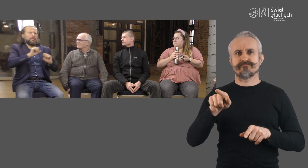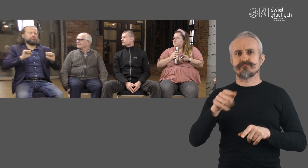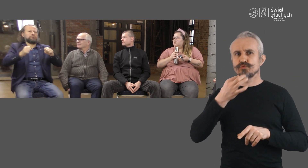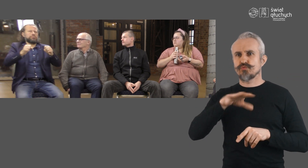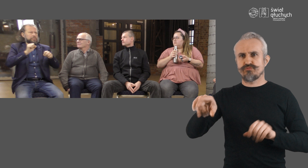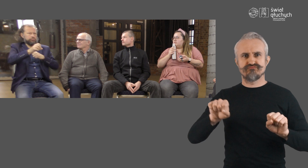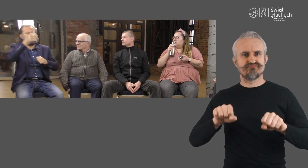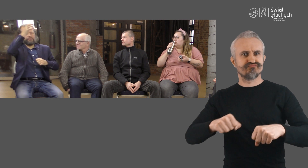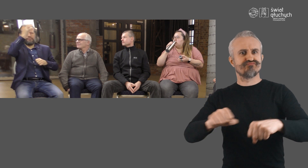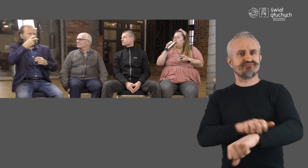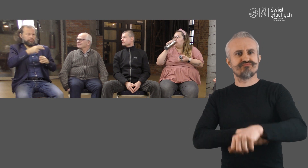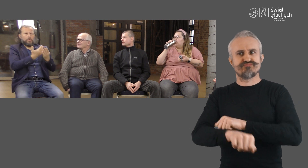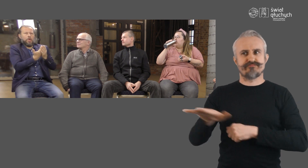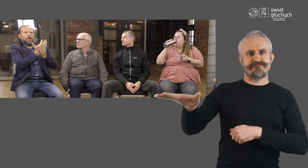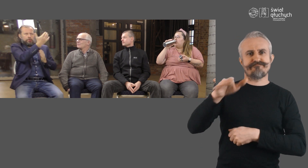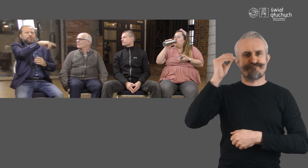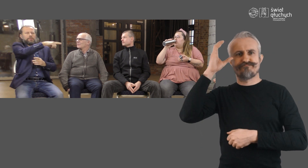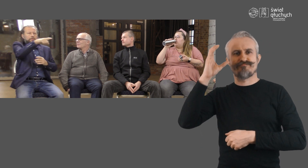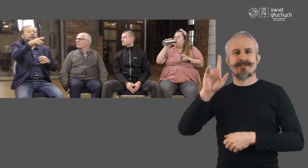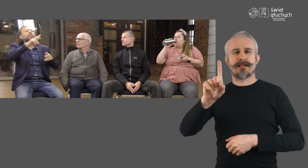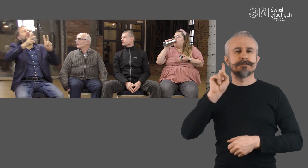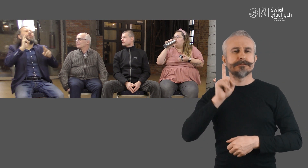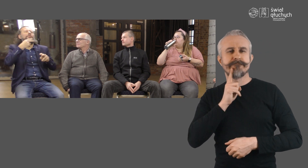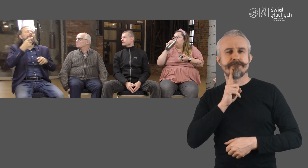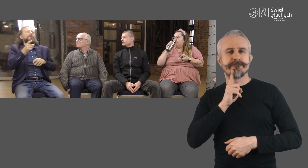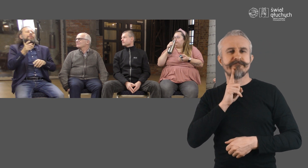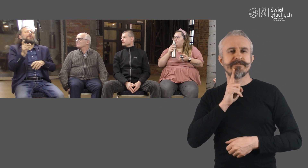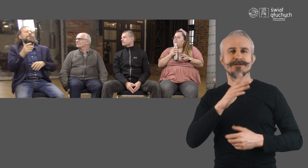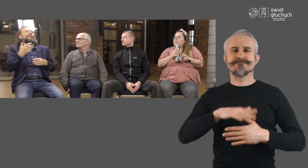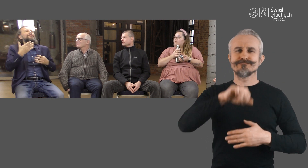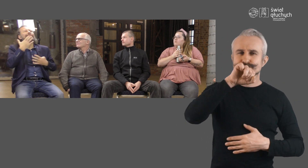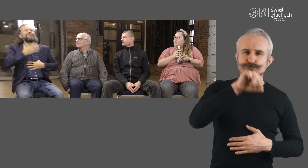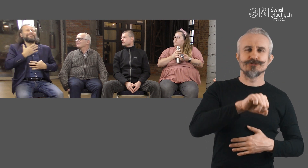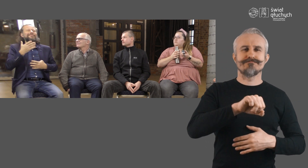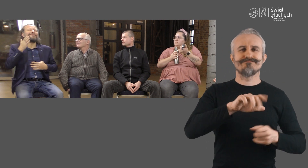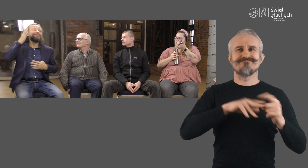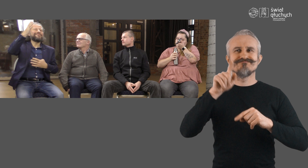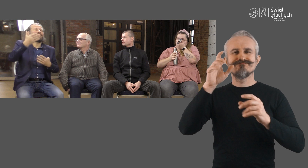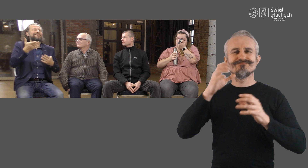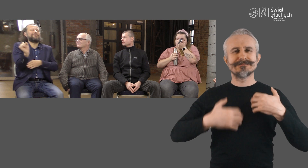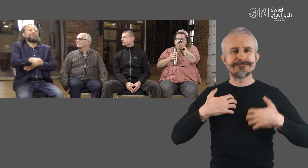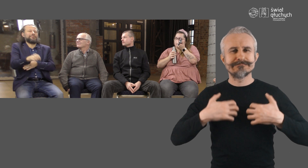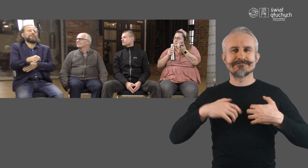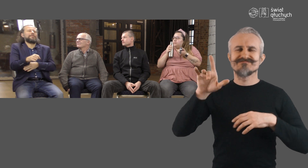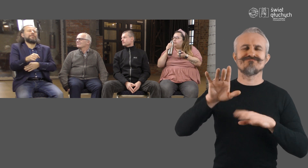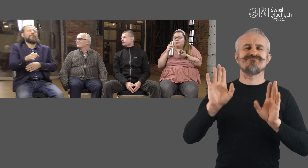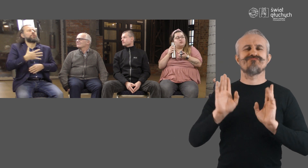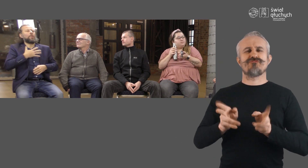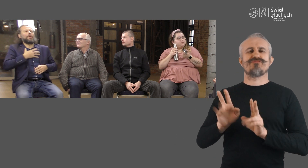to porównać. Młodzi też mają gdzieś tam, są aktywni, też są inteligentni, mają dużą